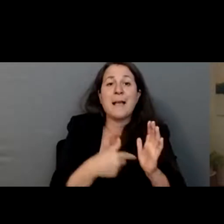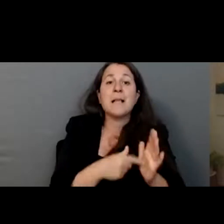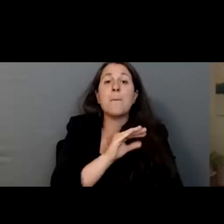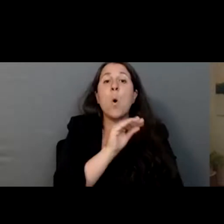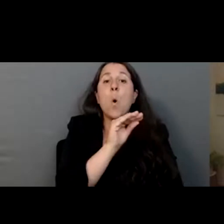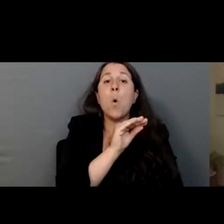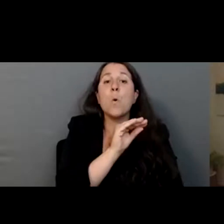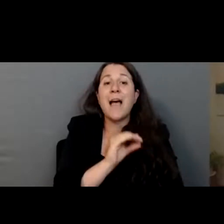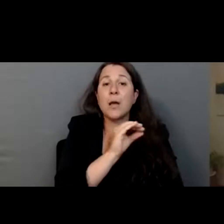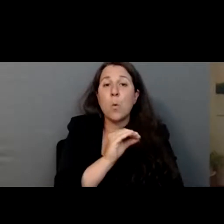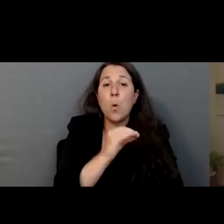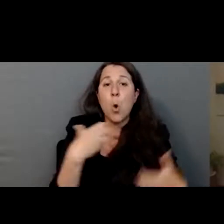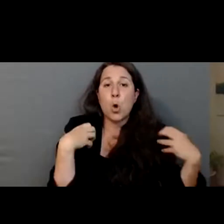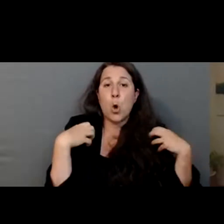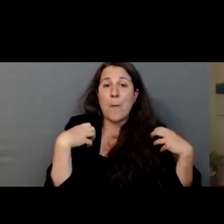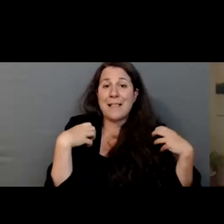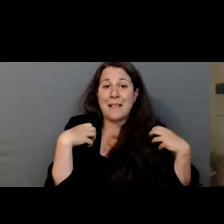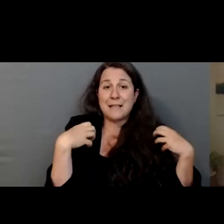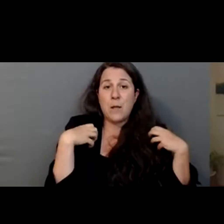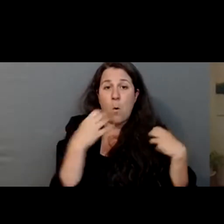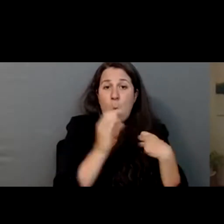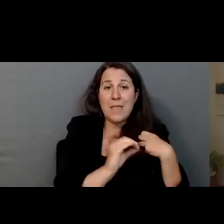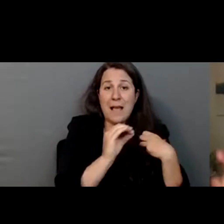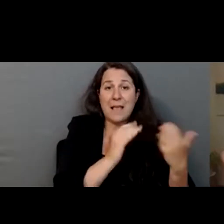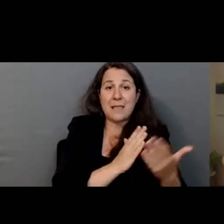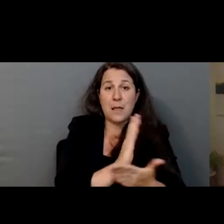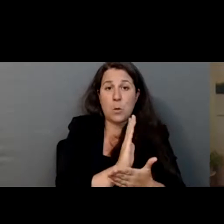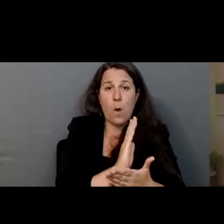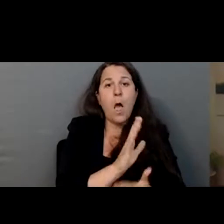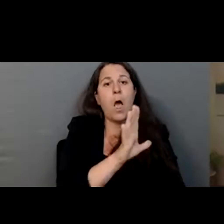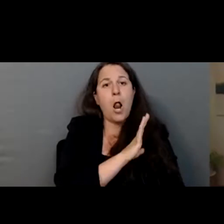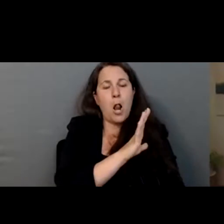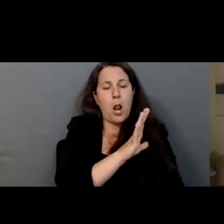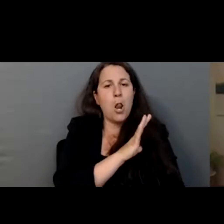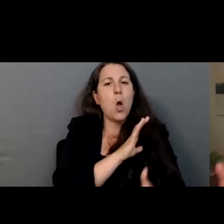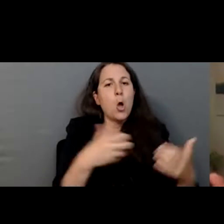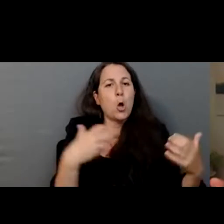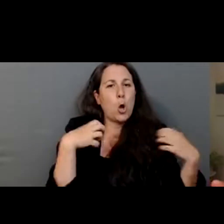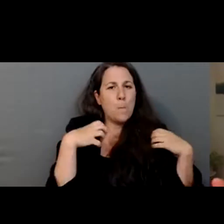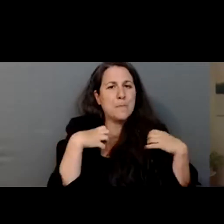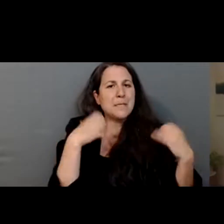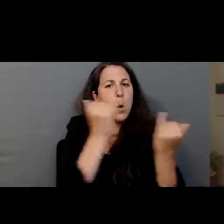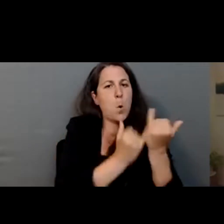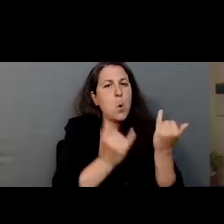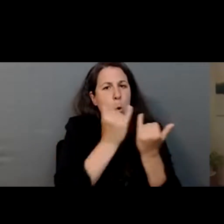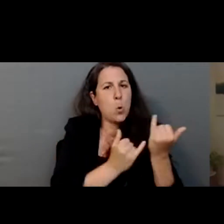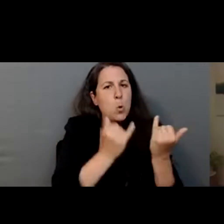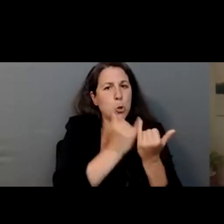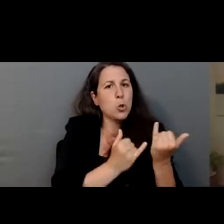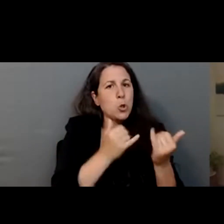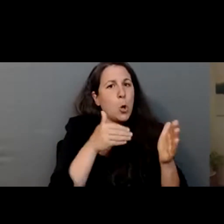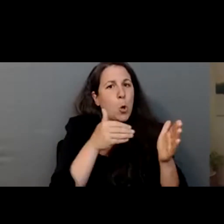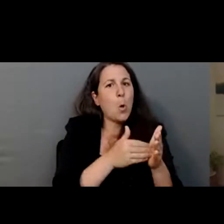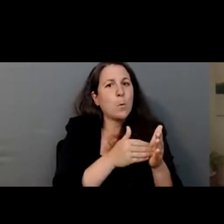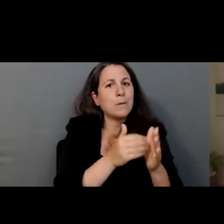des droits a une politique de lutte contre l'ableism et les documents sont traduits en français.